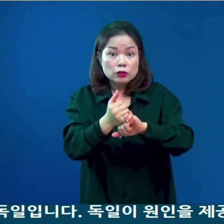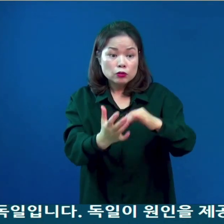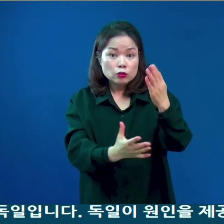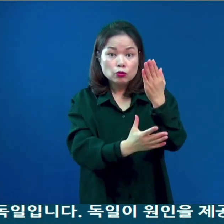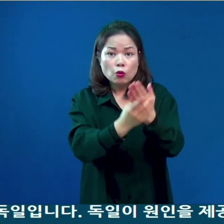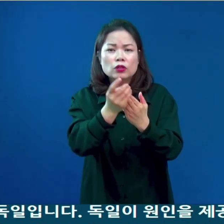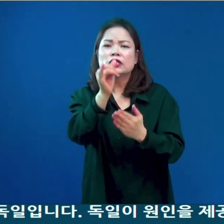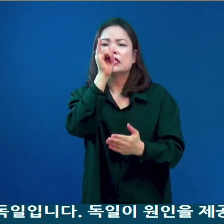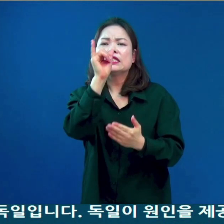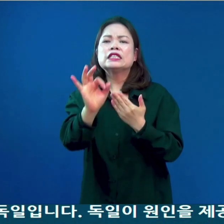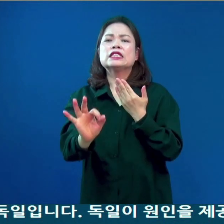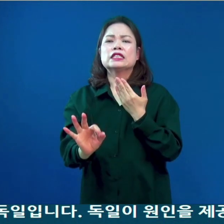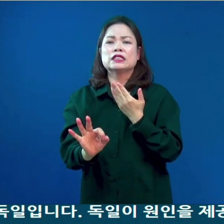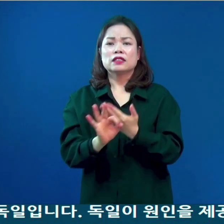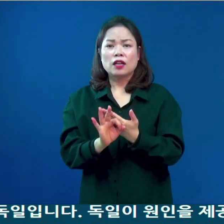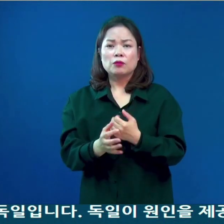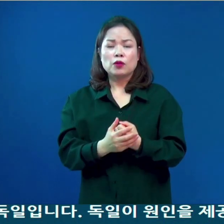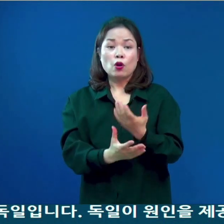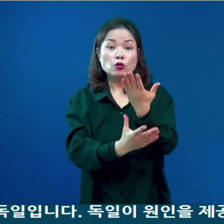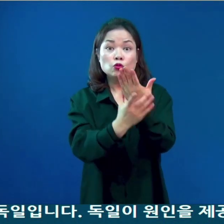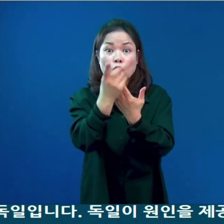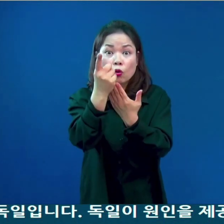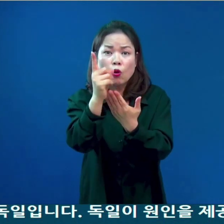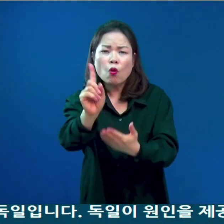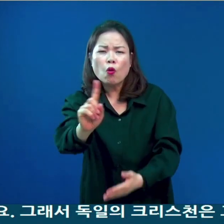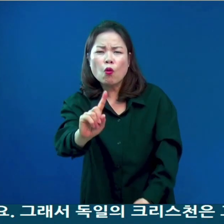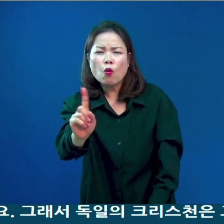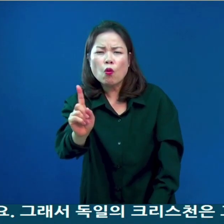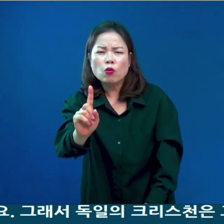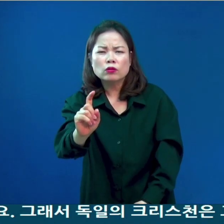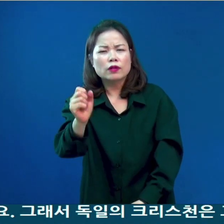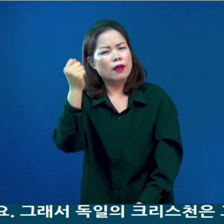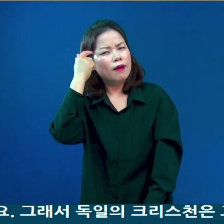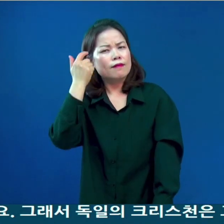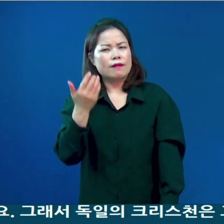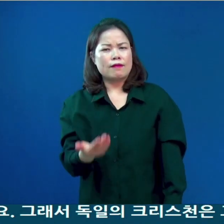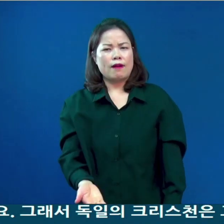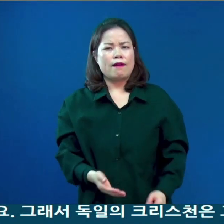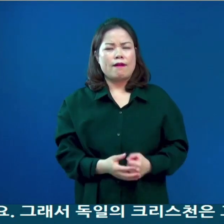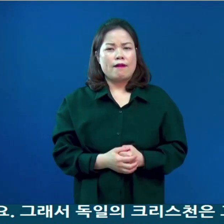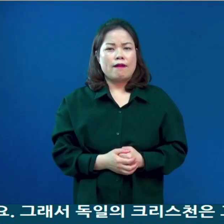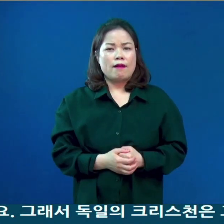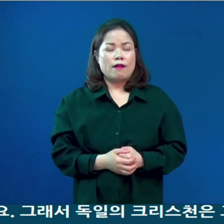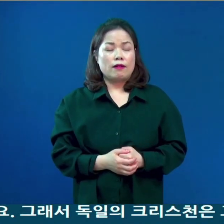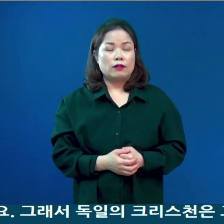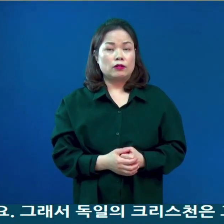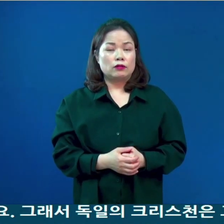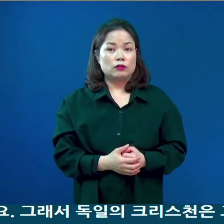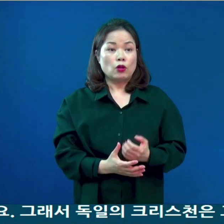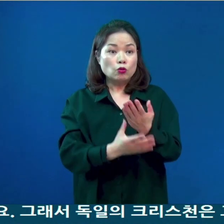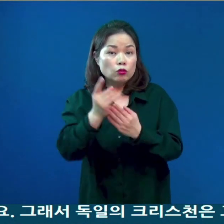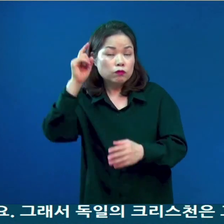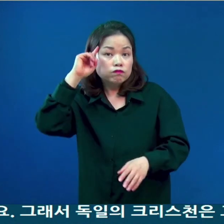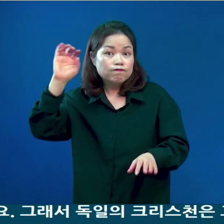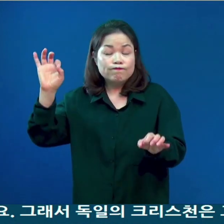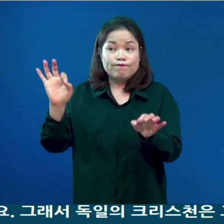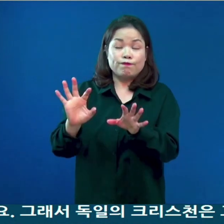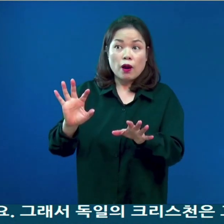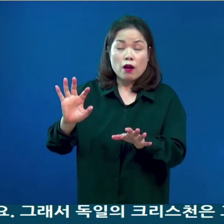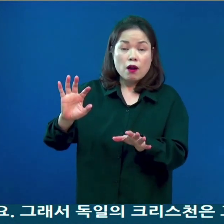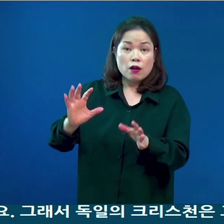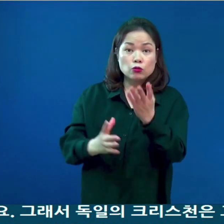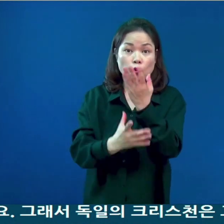온다면 그러면 통일을 어떻게 만들어 가야 될까? 통일이 갑자기 오면 그 다음엔 어떻게 할